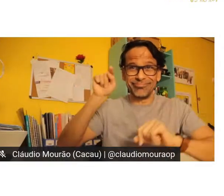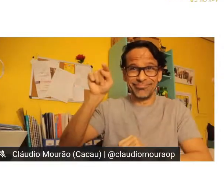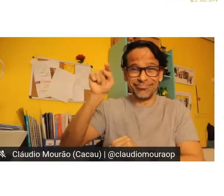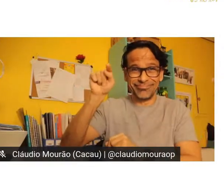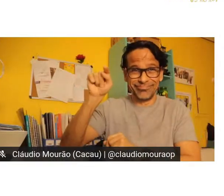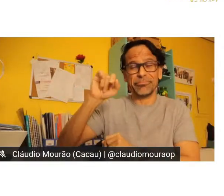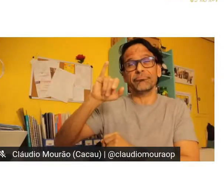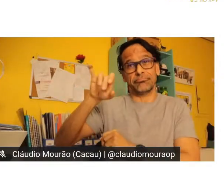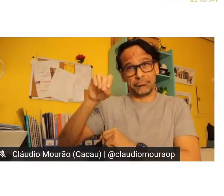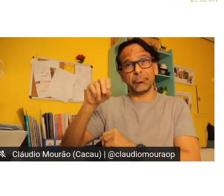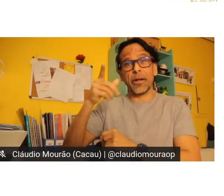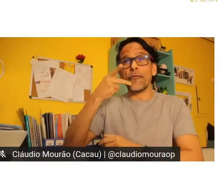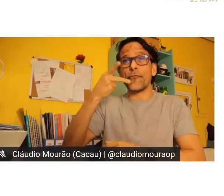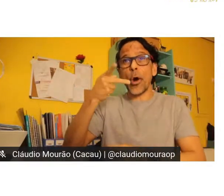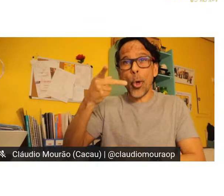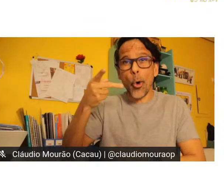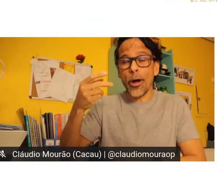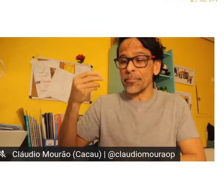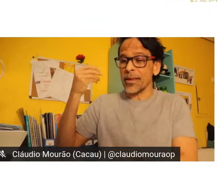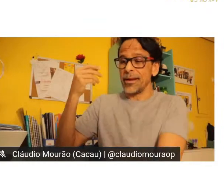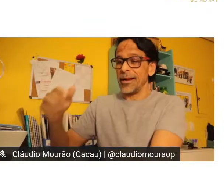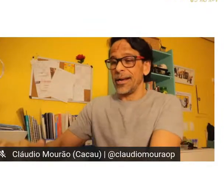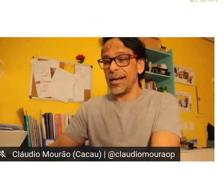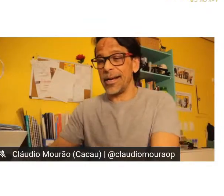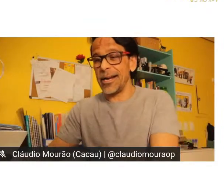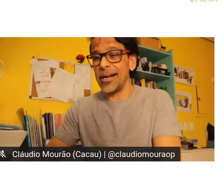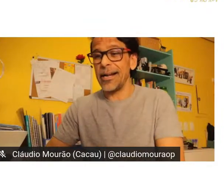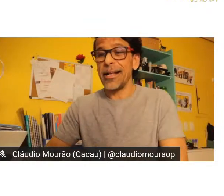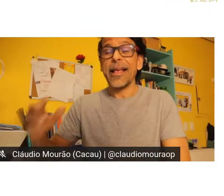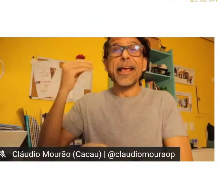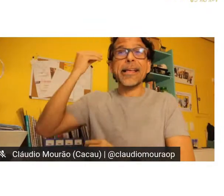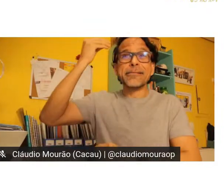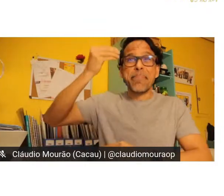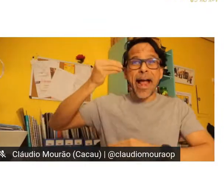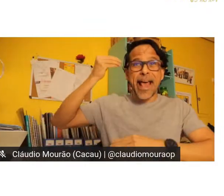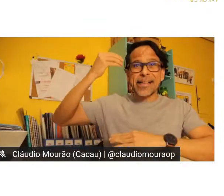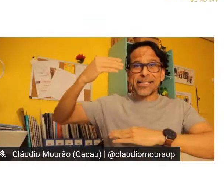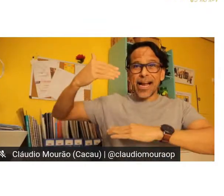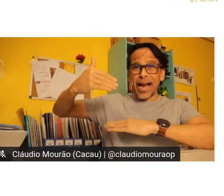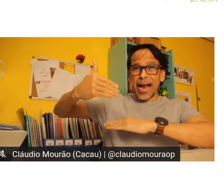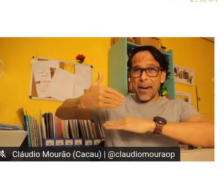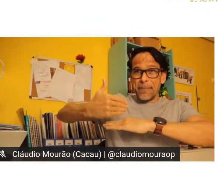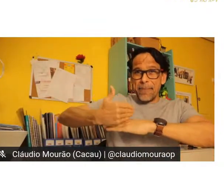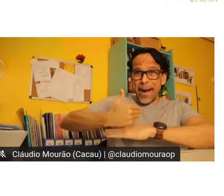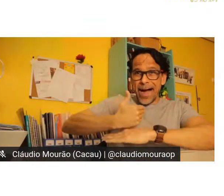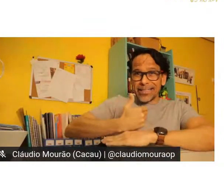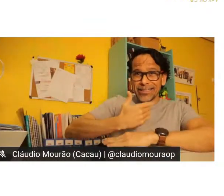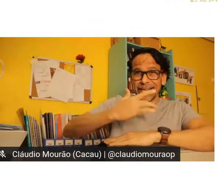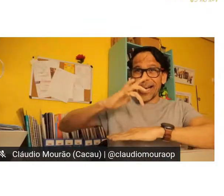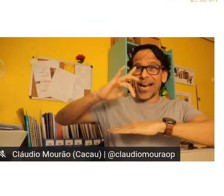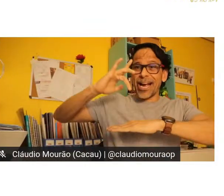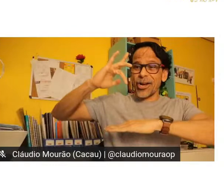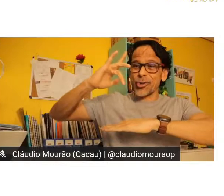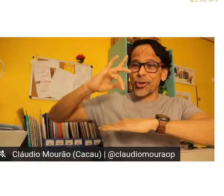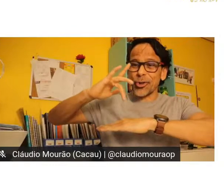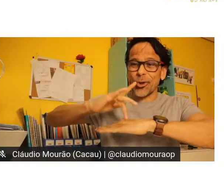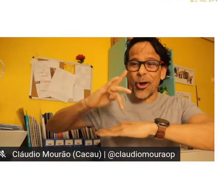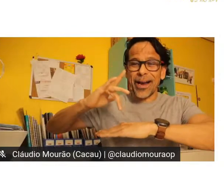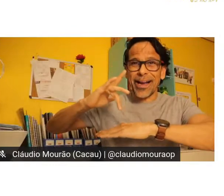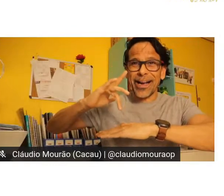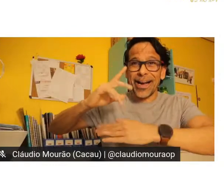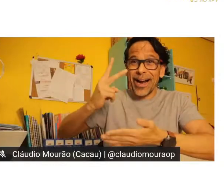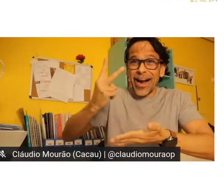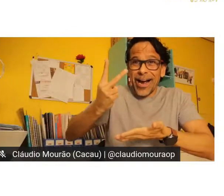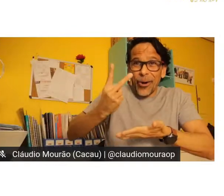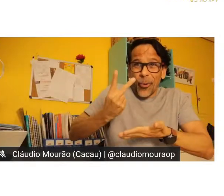e o autor desse dessa situação que Eu mencionei ele fala essa festa das experiências